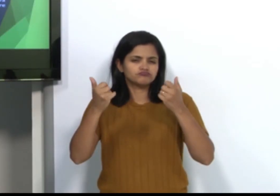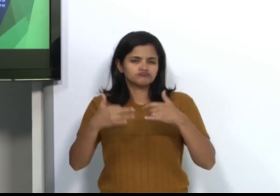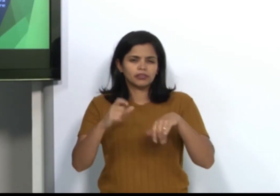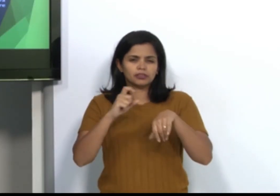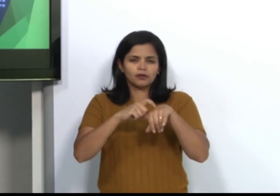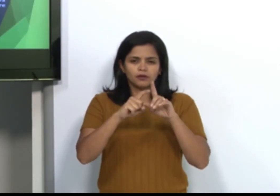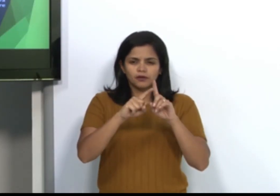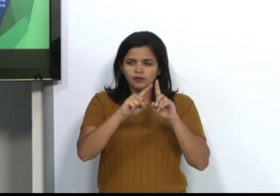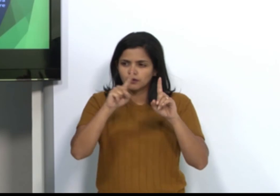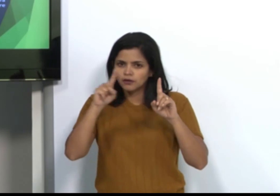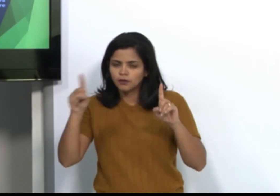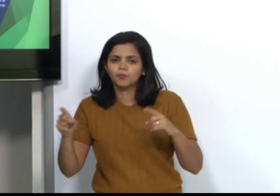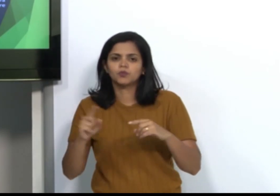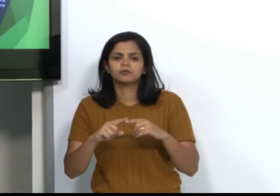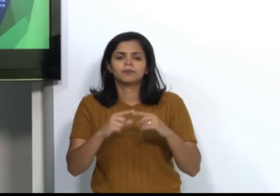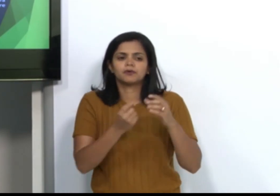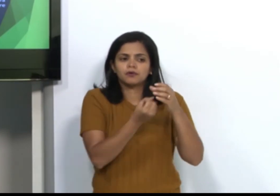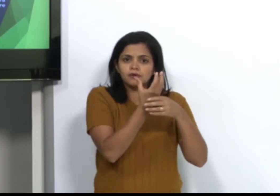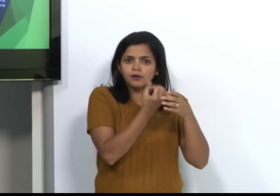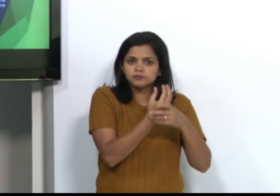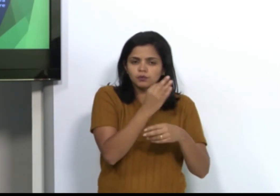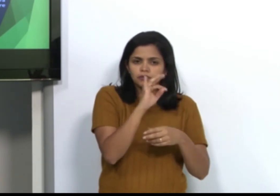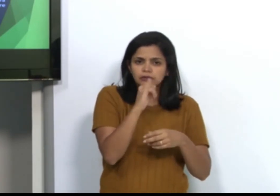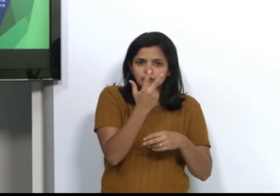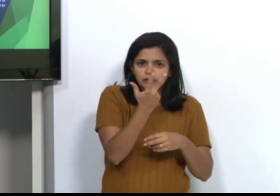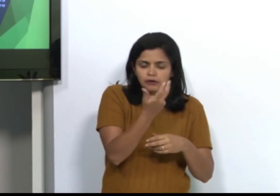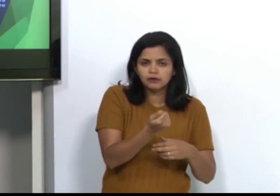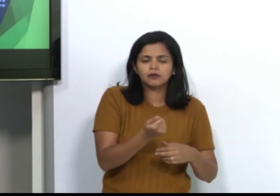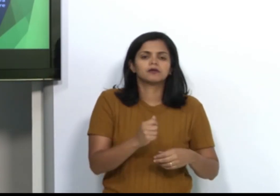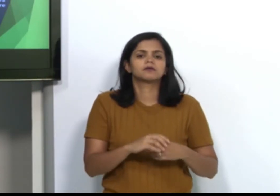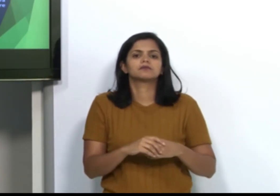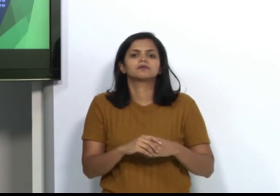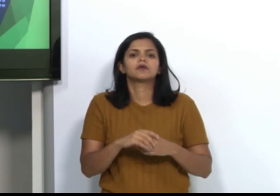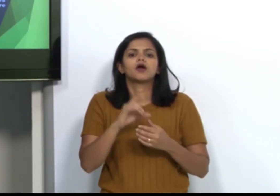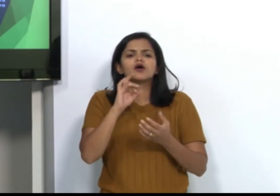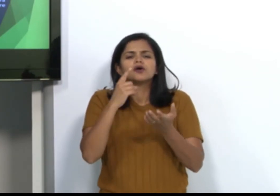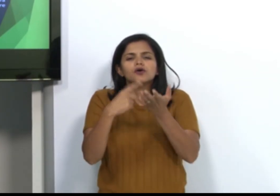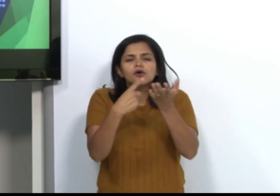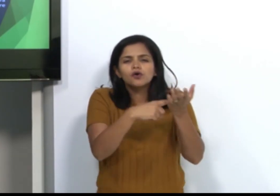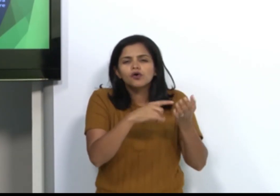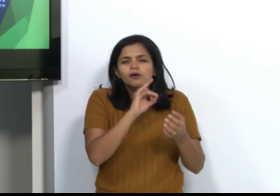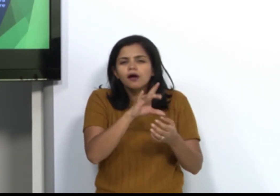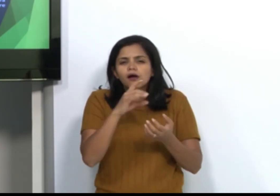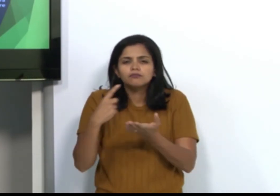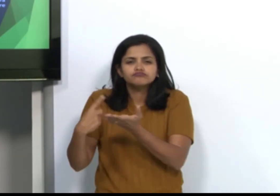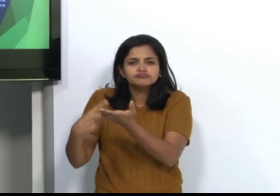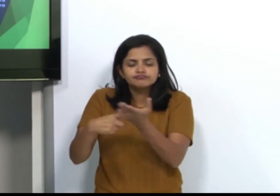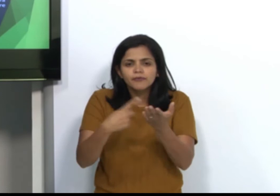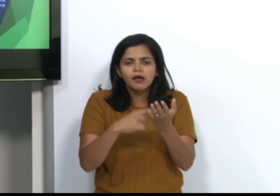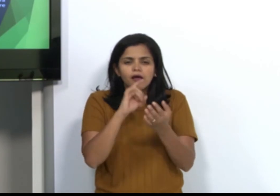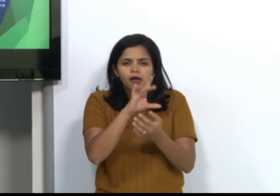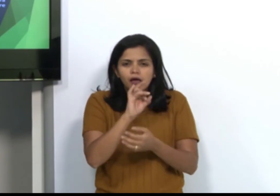Bom, agora, né? Já falamos sobre o tempo, sobre